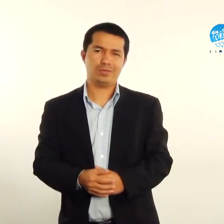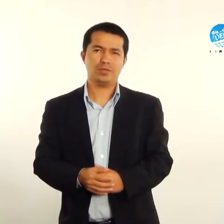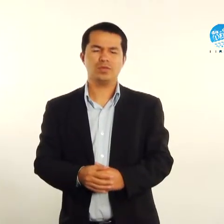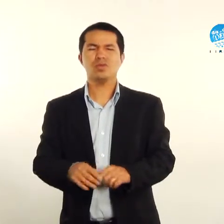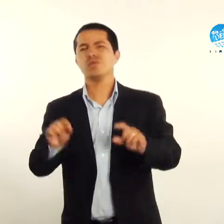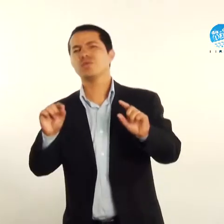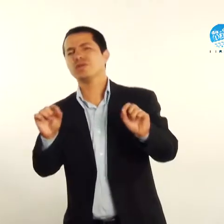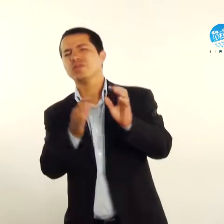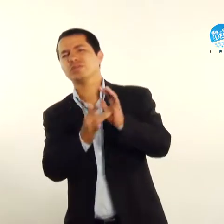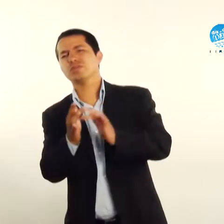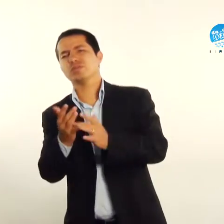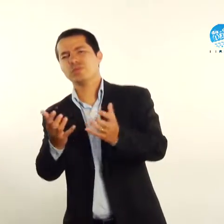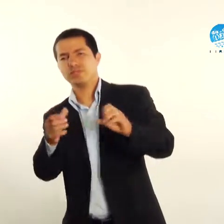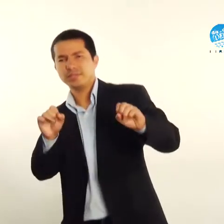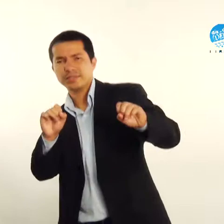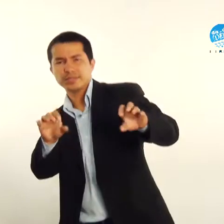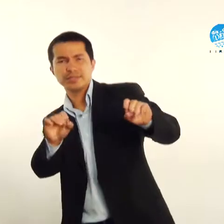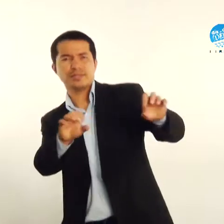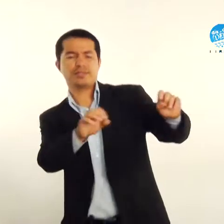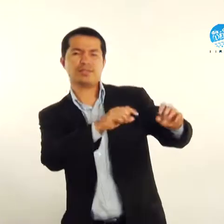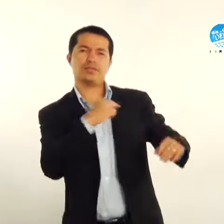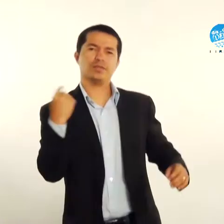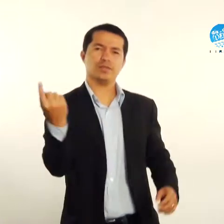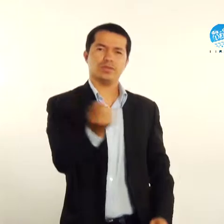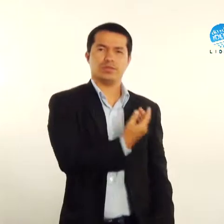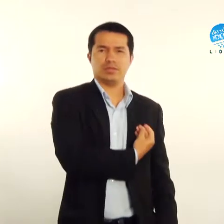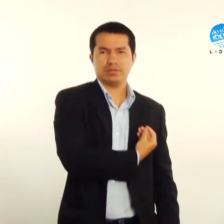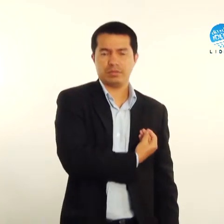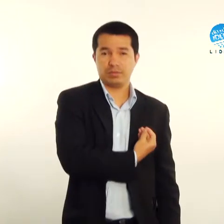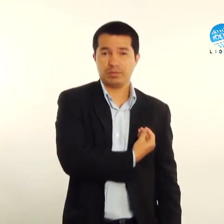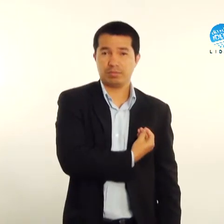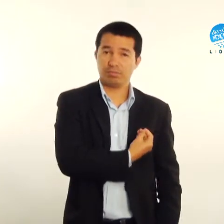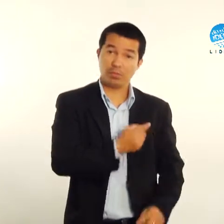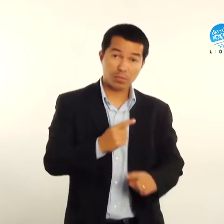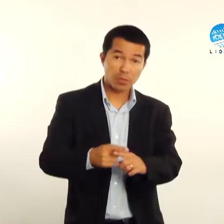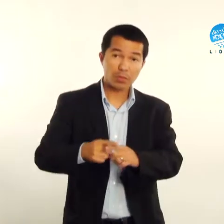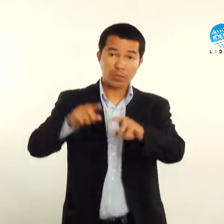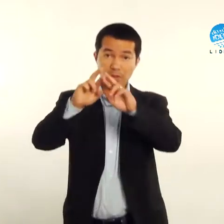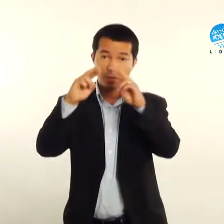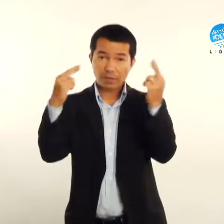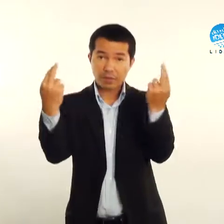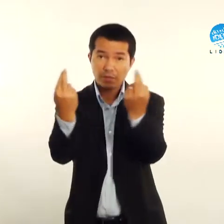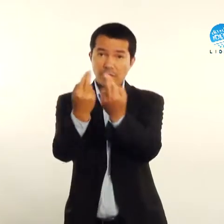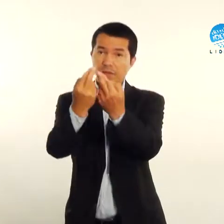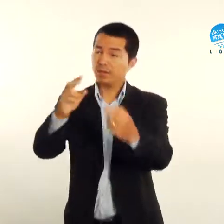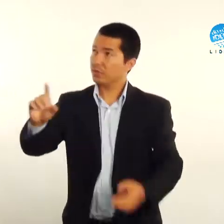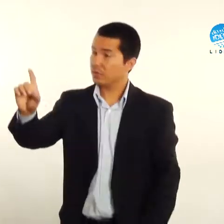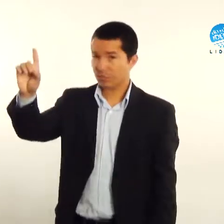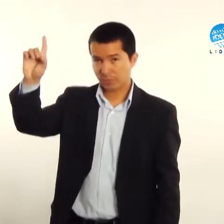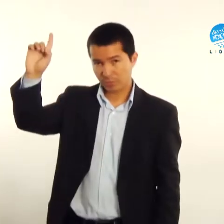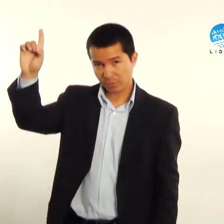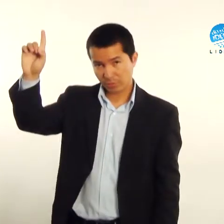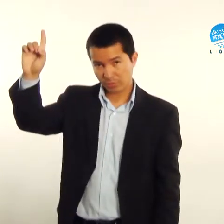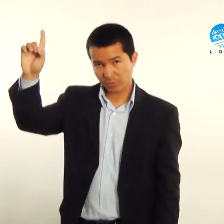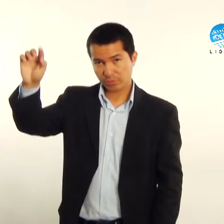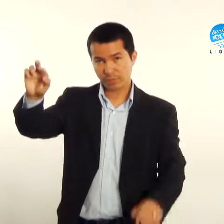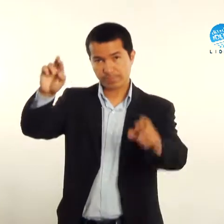O que ele queria dizer com isso? É que o critério no reino de Deus de quem é o maior